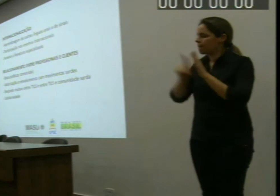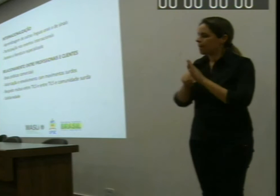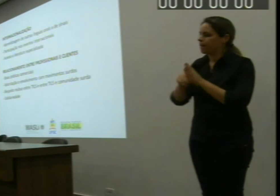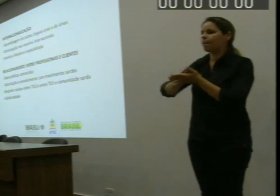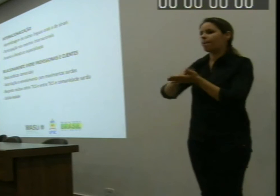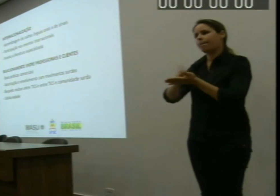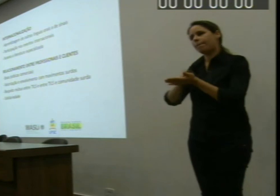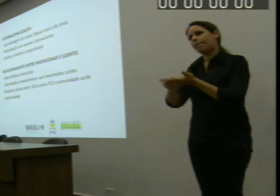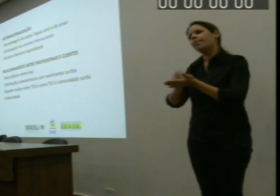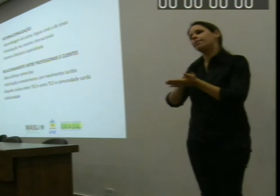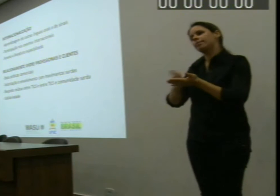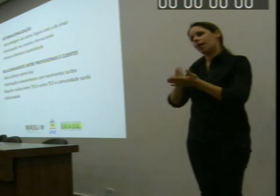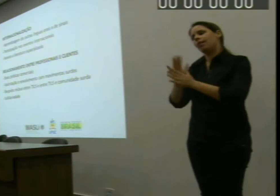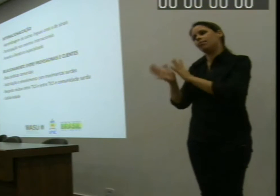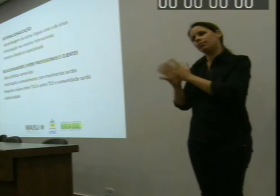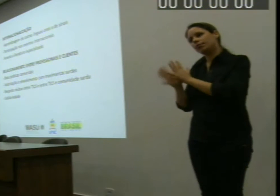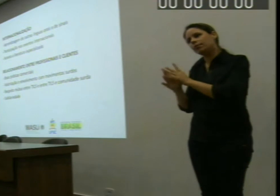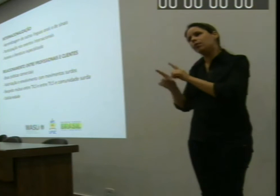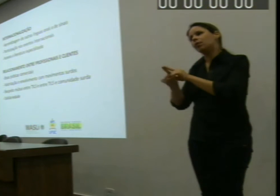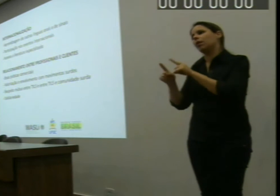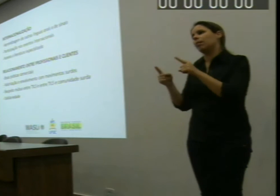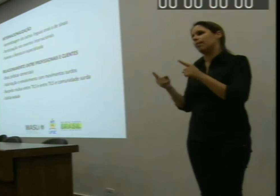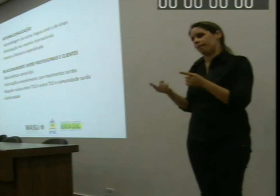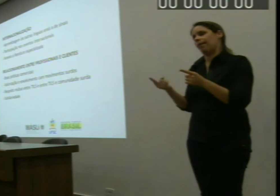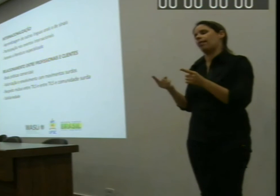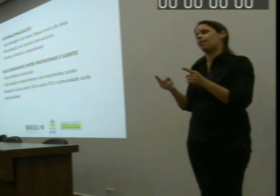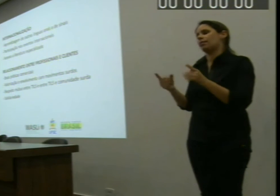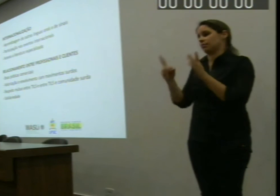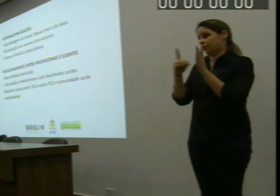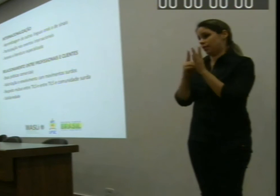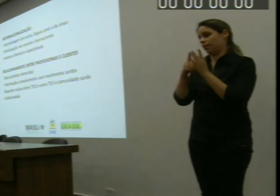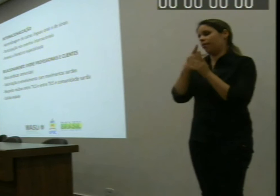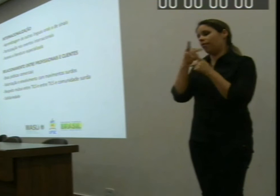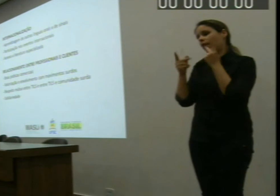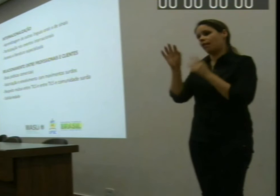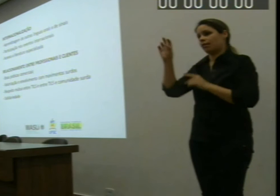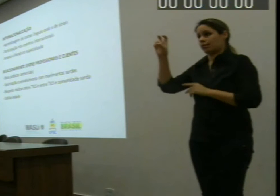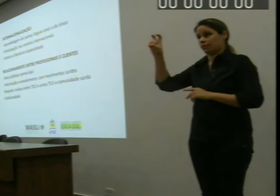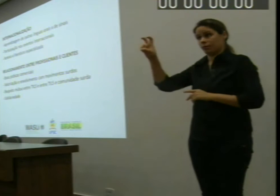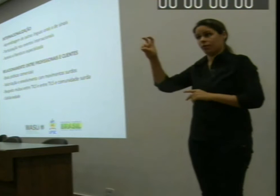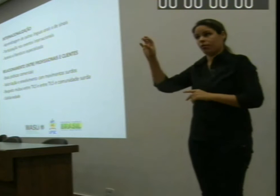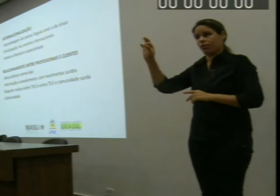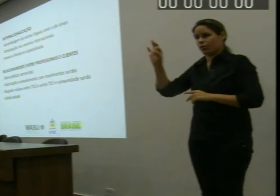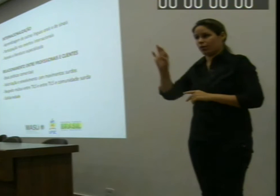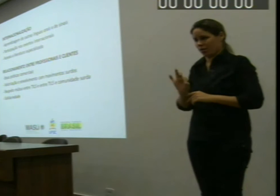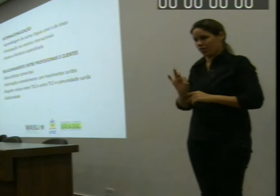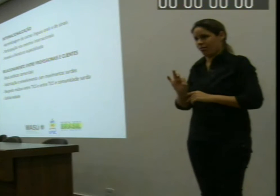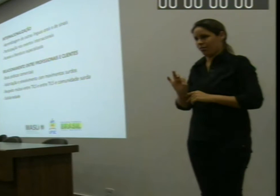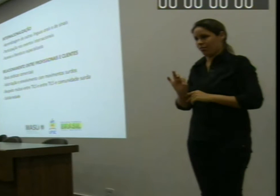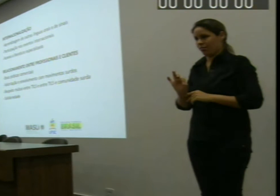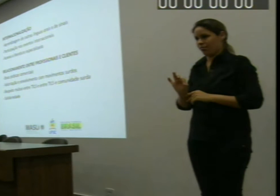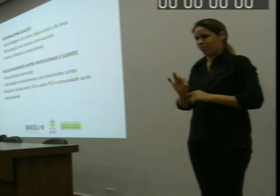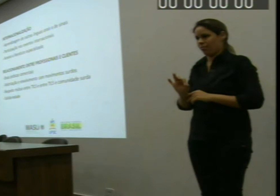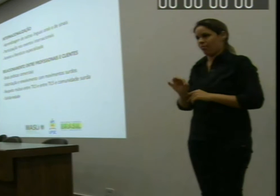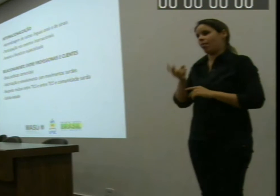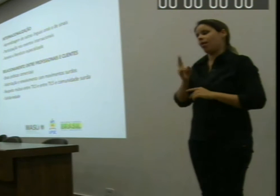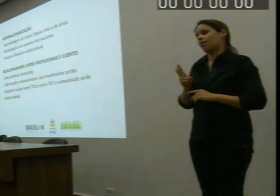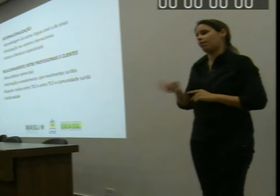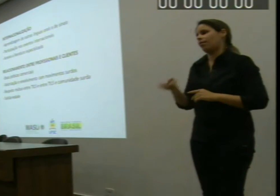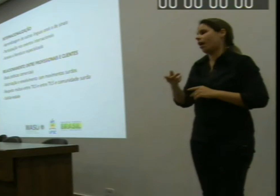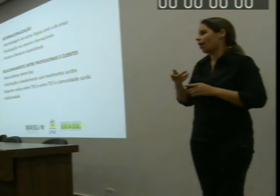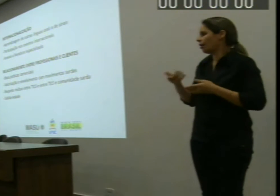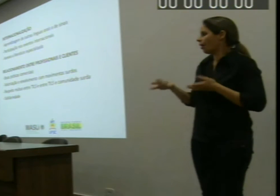pra gente os 5% dos Servidores habilitados para o atendimento ao surdo e não a gente sabe que não é assim